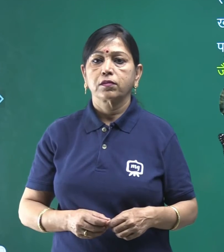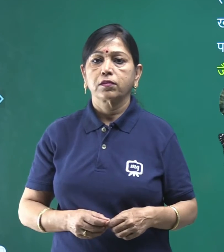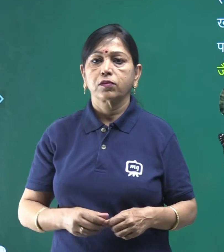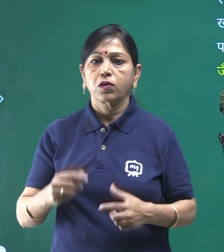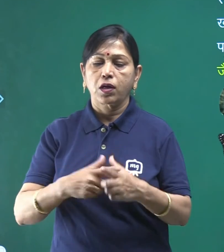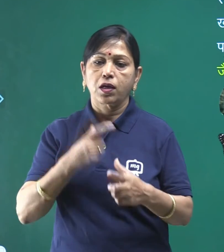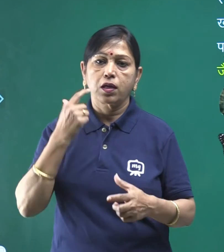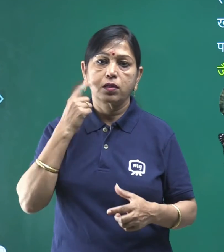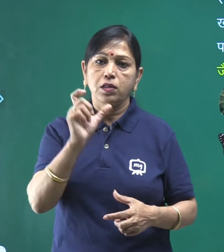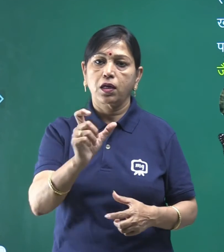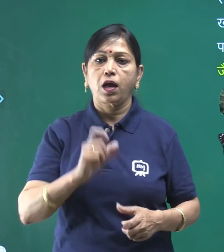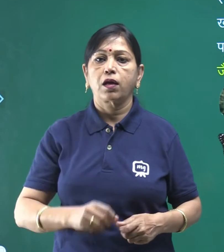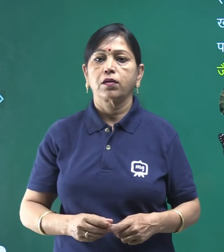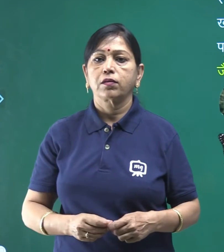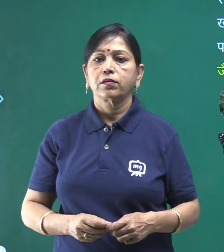झींगा,